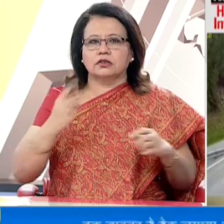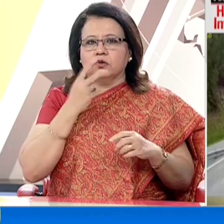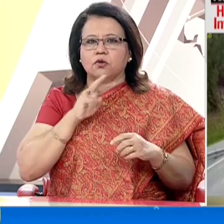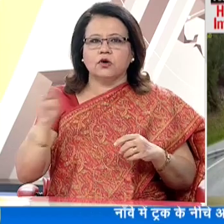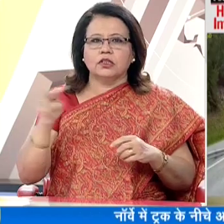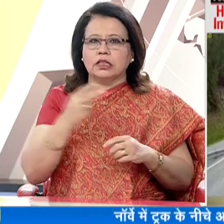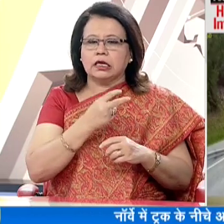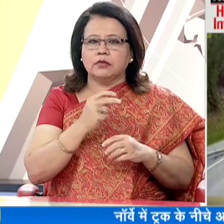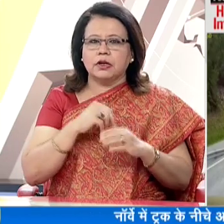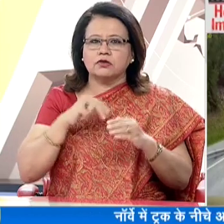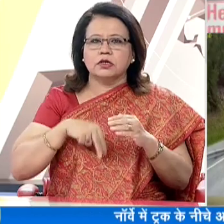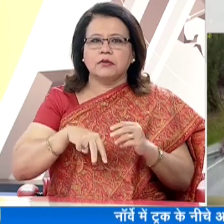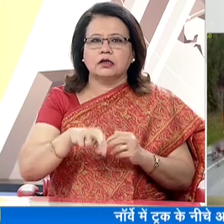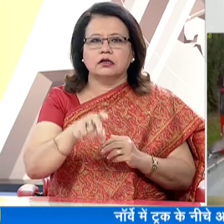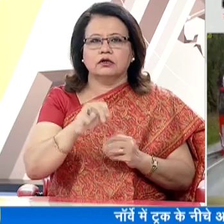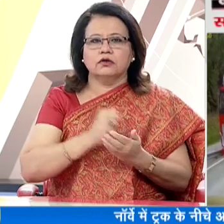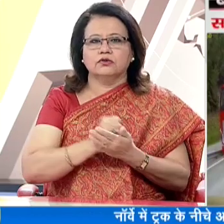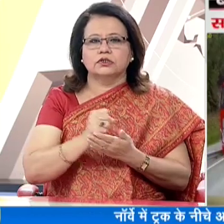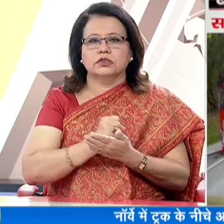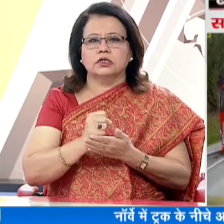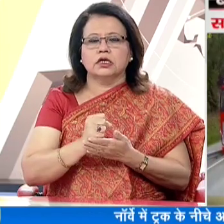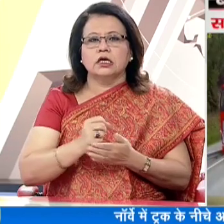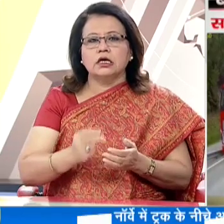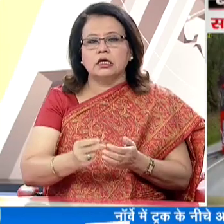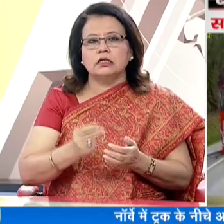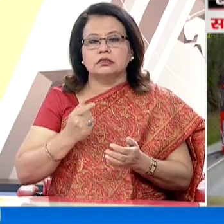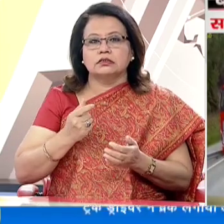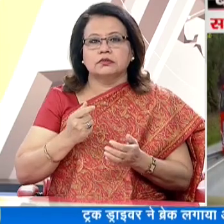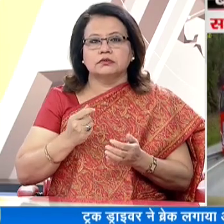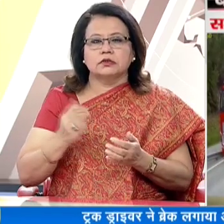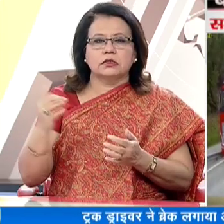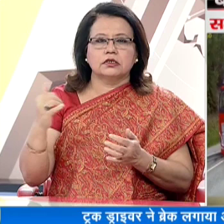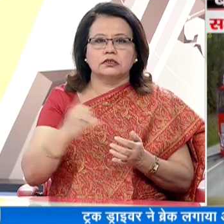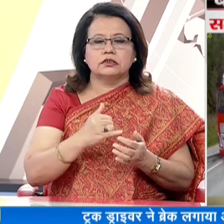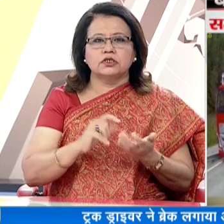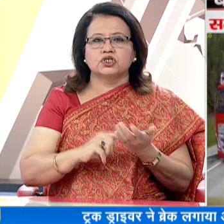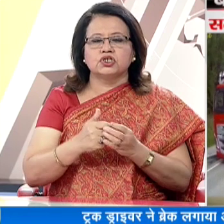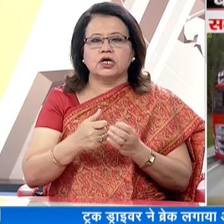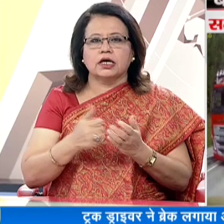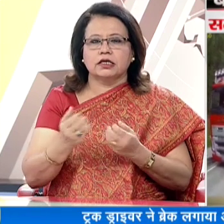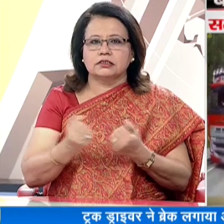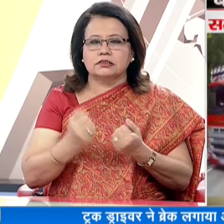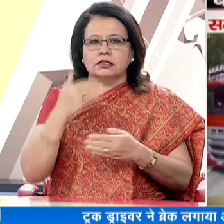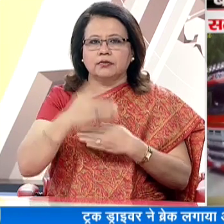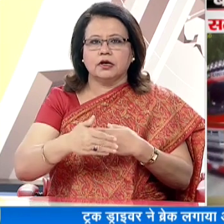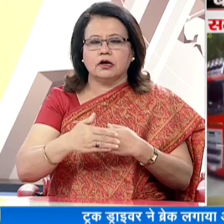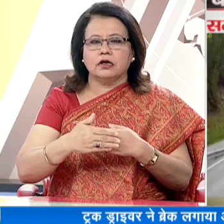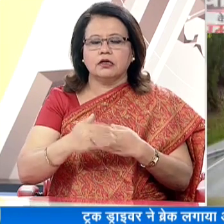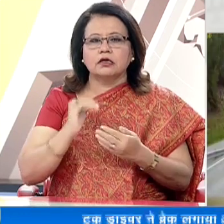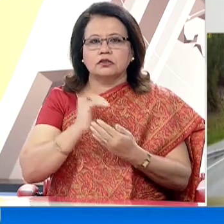देखे बिना उसे पार करने की कोशिश की। इसी में एक बच्चा तेजी से आ रहे ट्रक के सामने आ गया। गनीमत थी कि